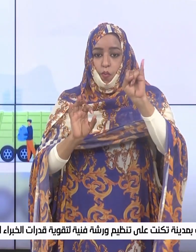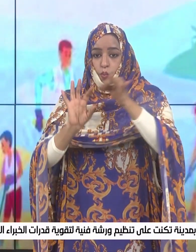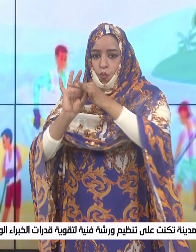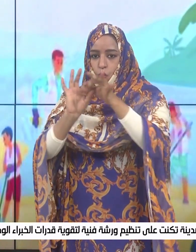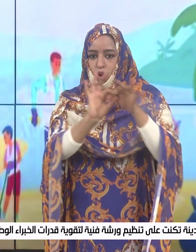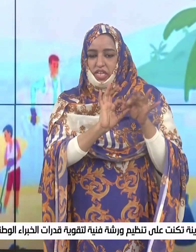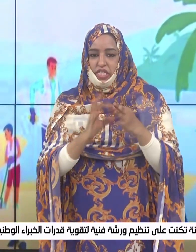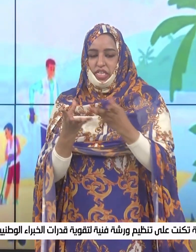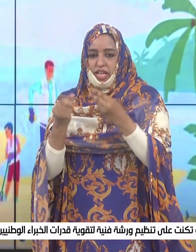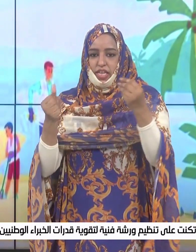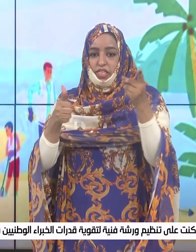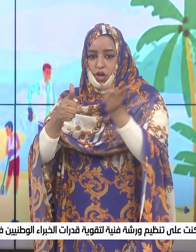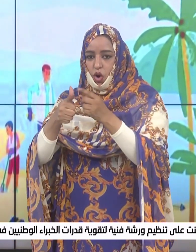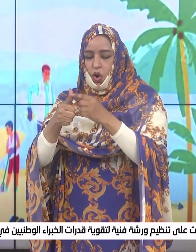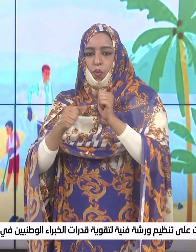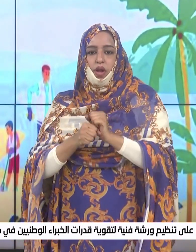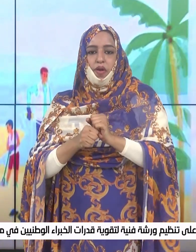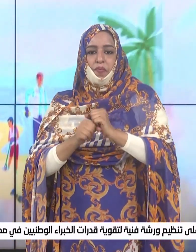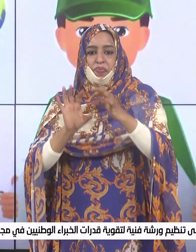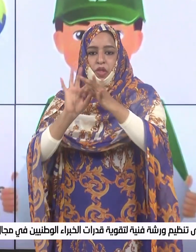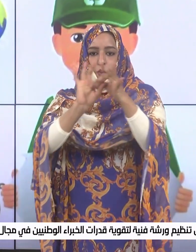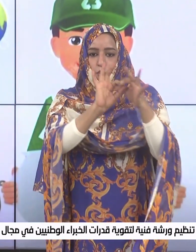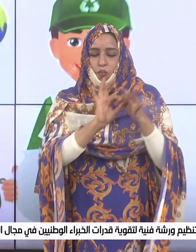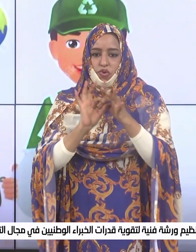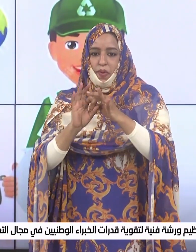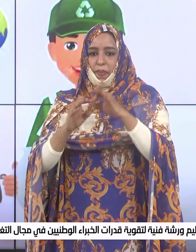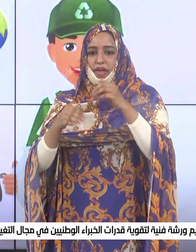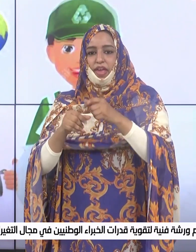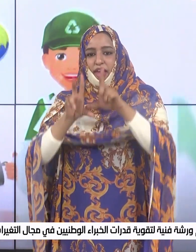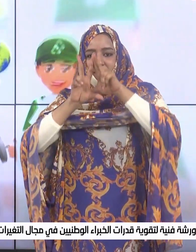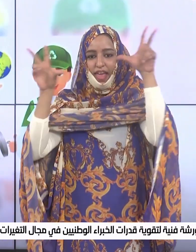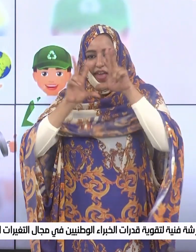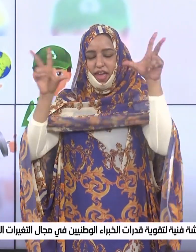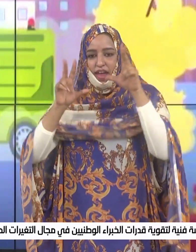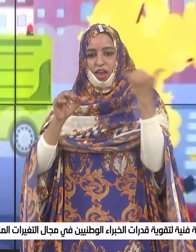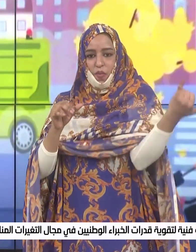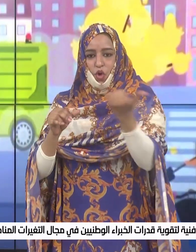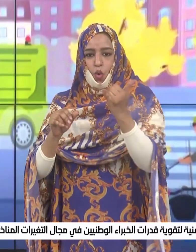وتوعية الناس لمدى خطورة هذا الأمر. ومن ضمن هذه